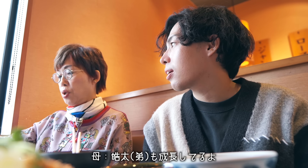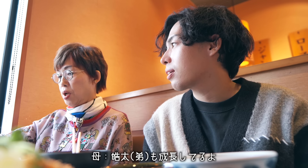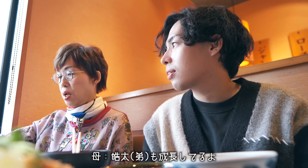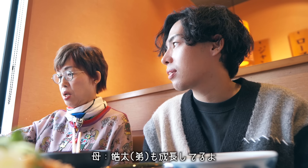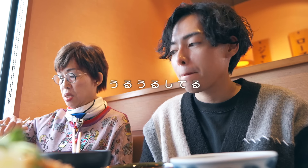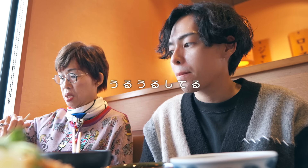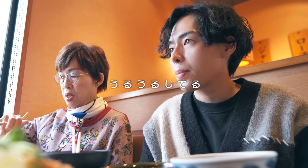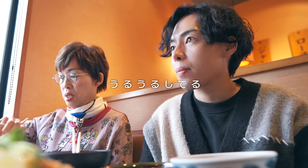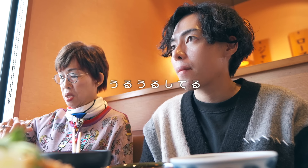ない